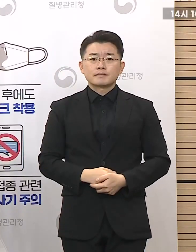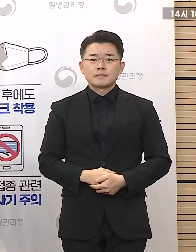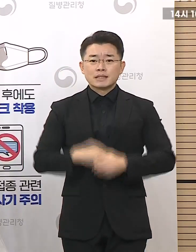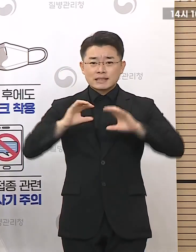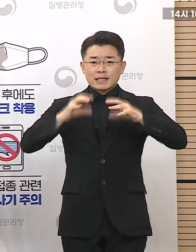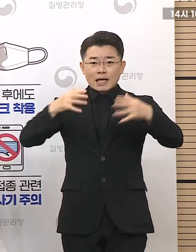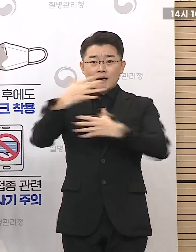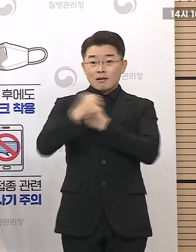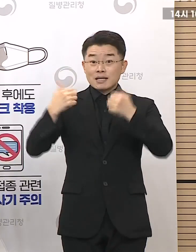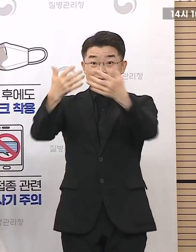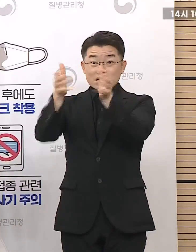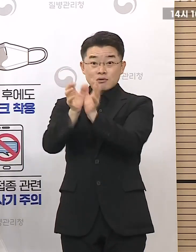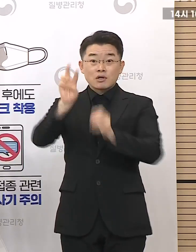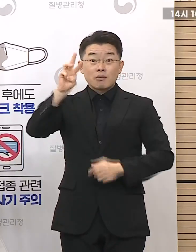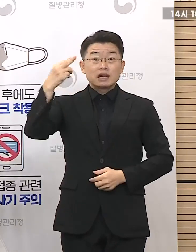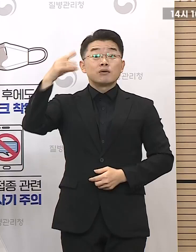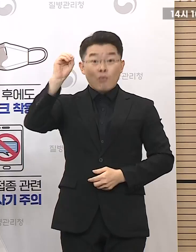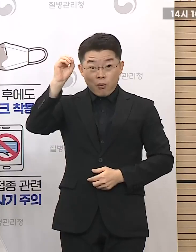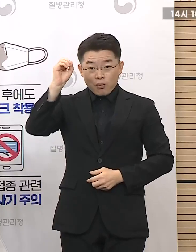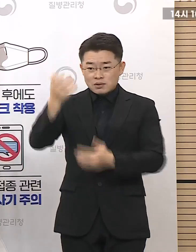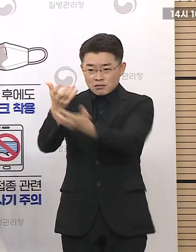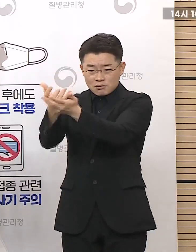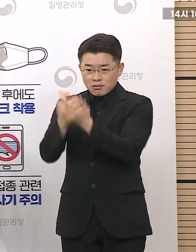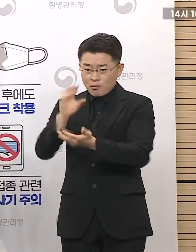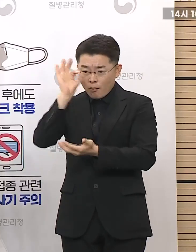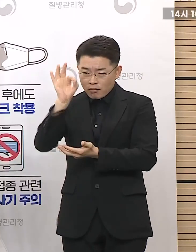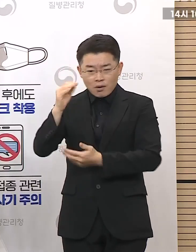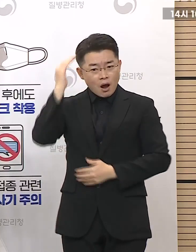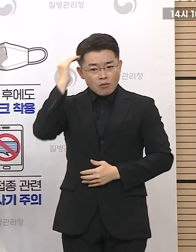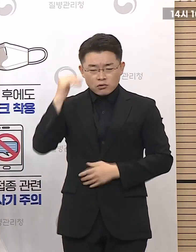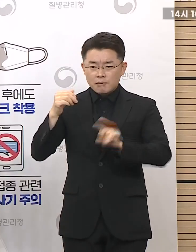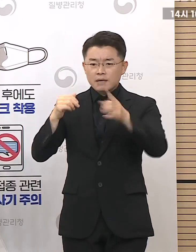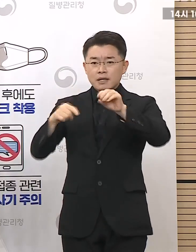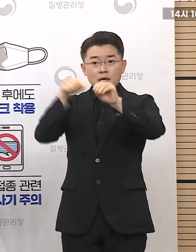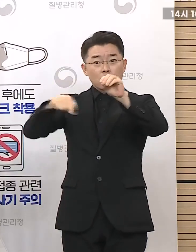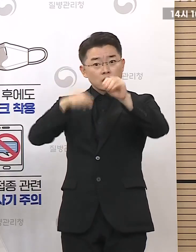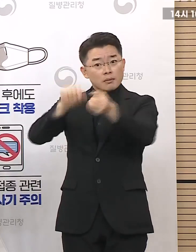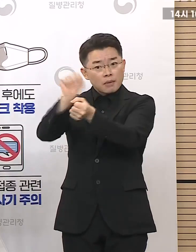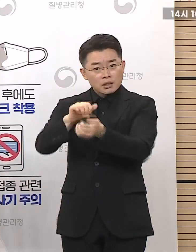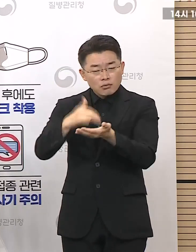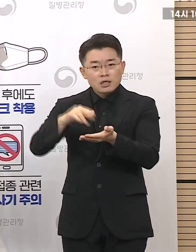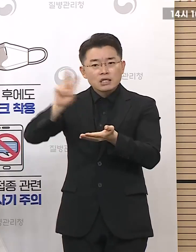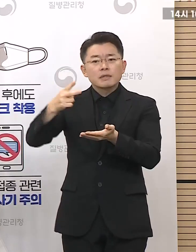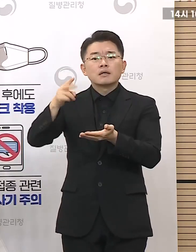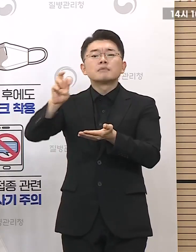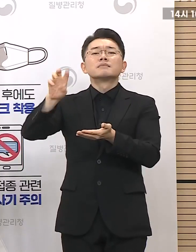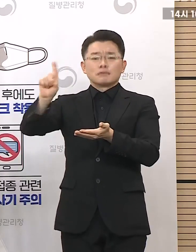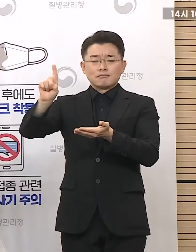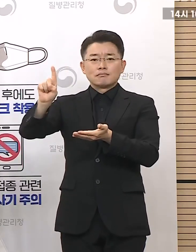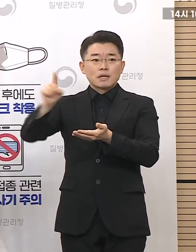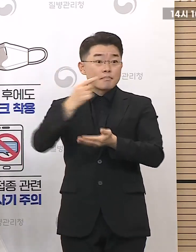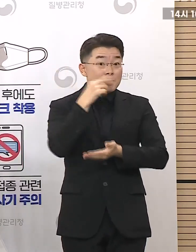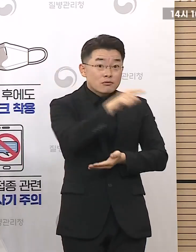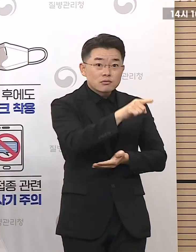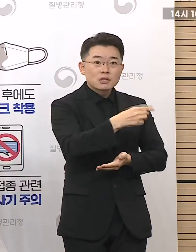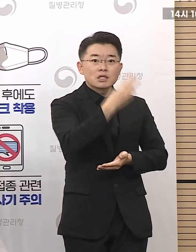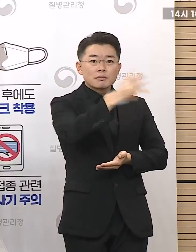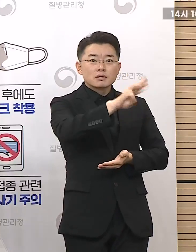WHO 기준 우리나라는 100만 명당 주간 확진자 수는 231명이며